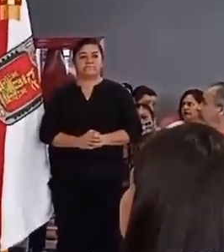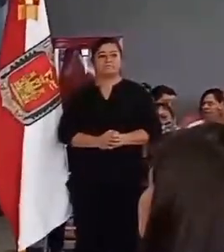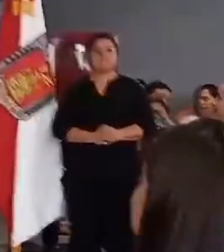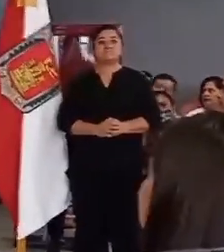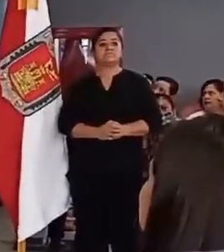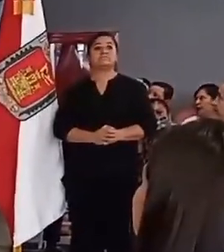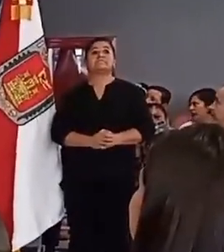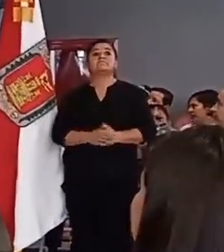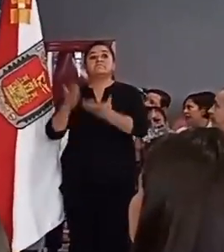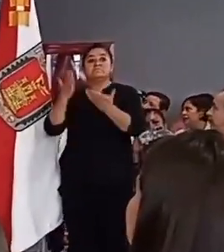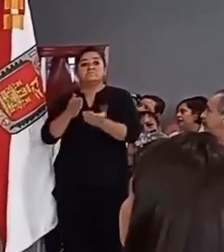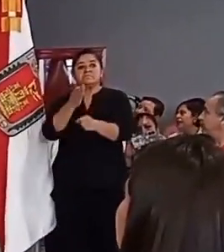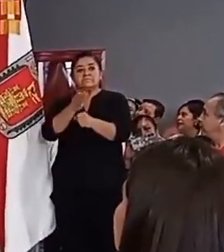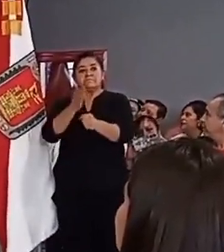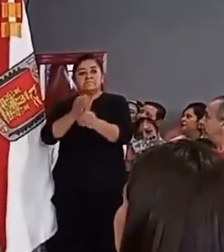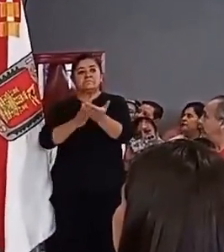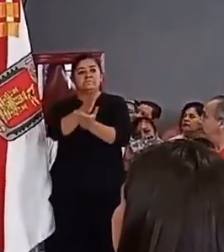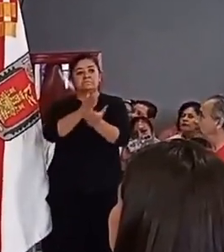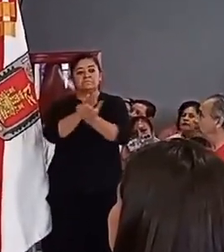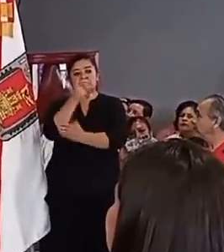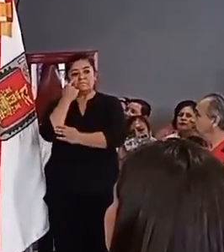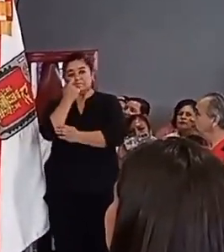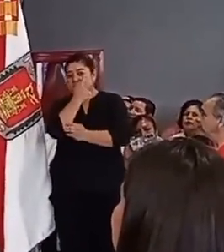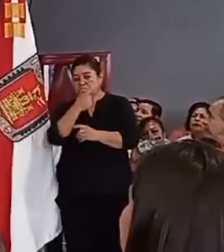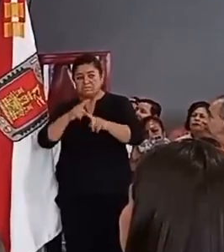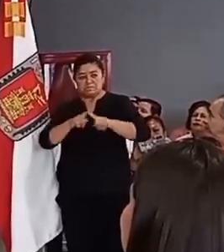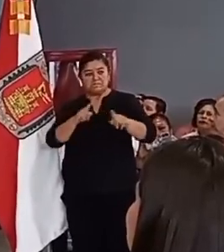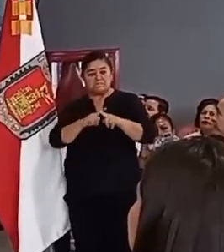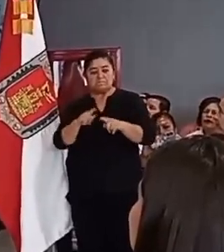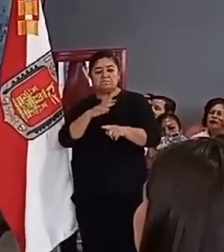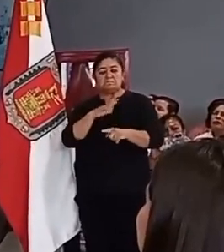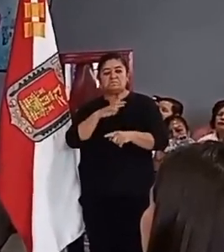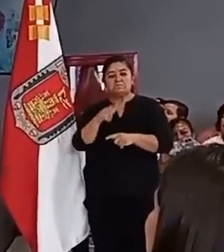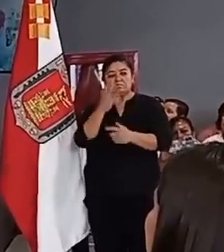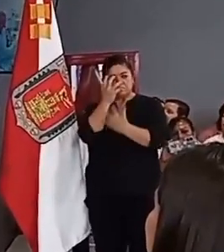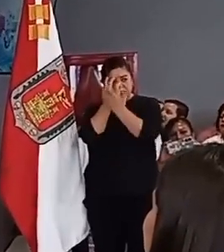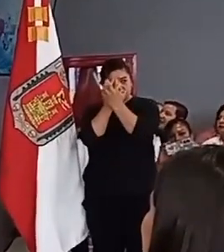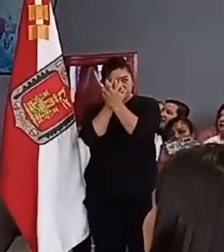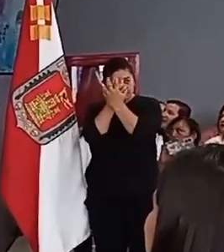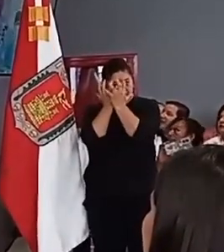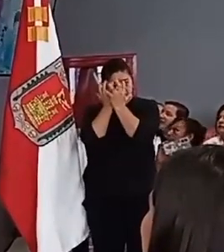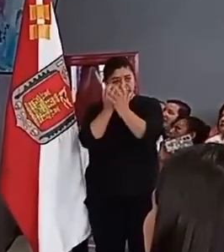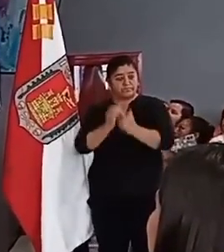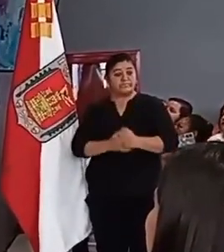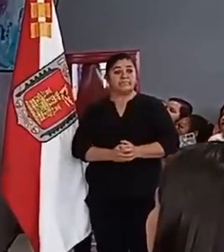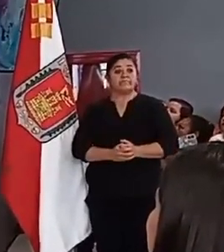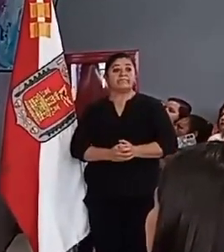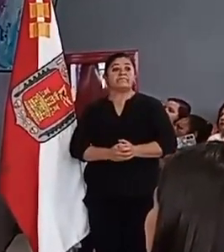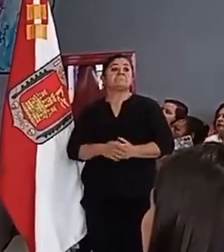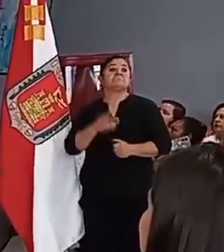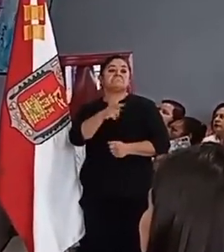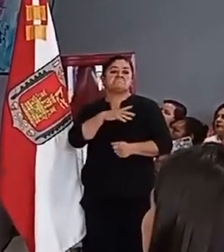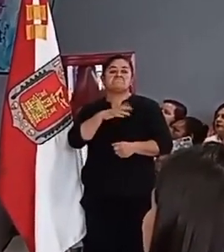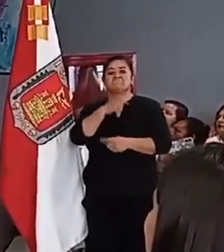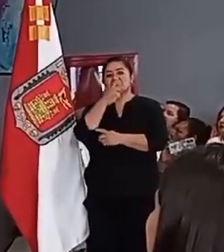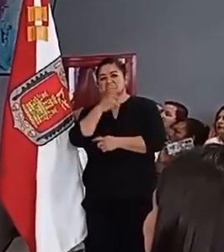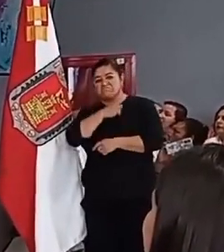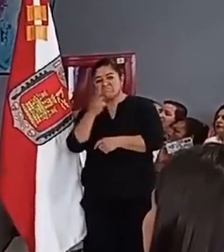entr son cataratas seniles cataratas por diabetes oar